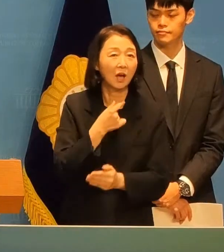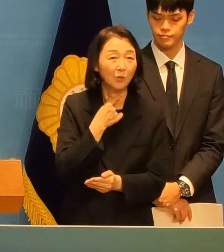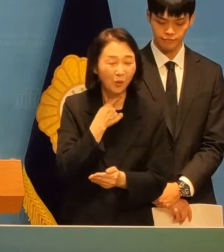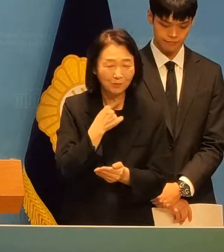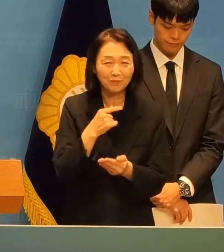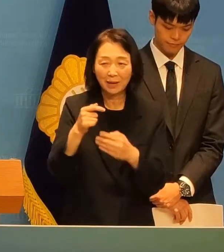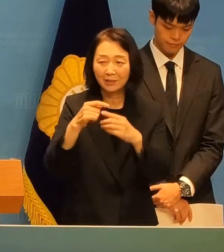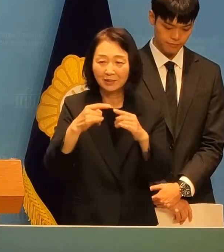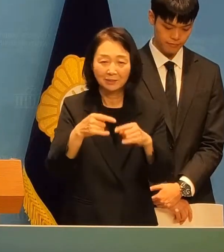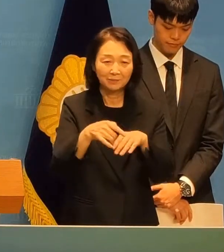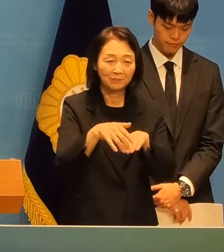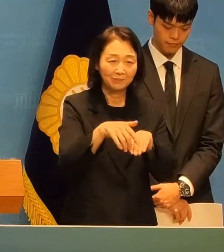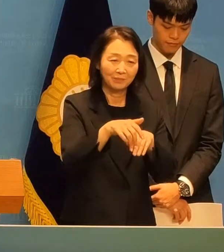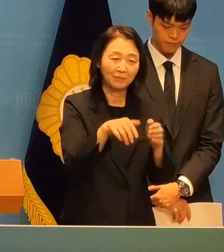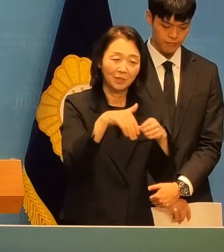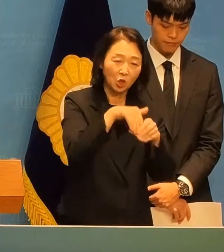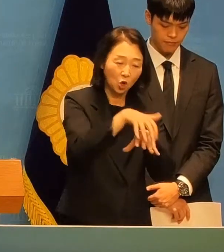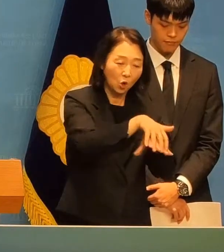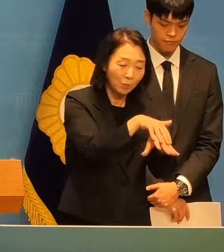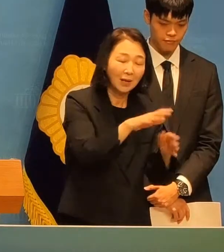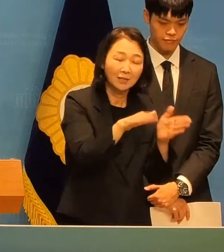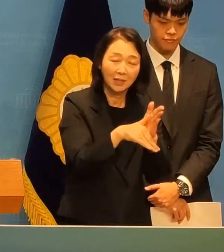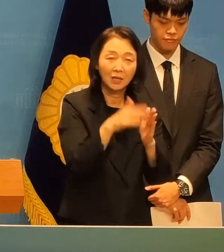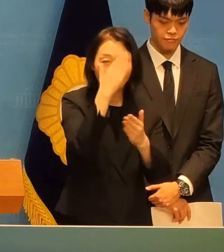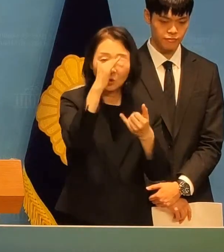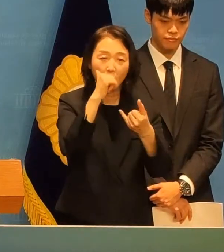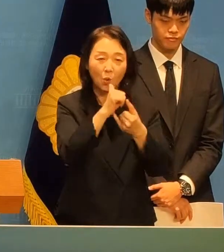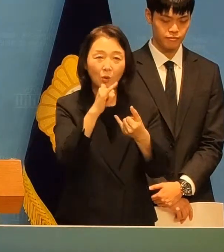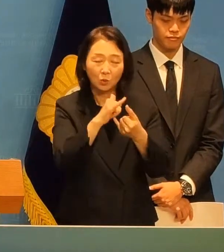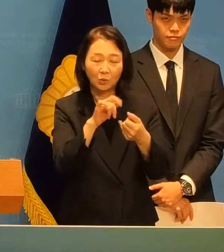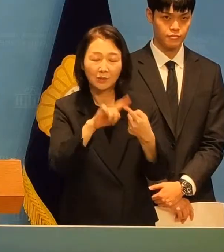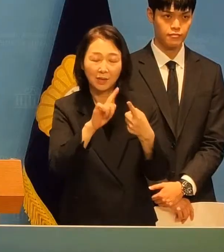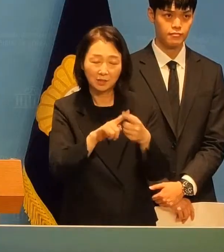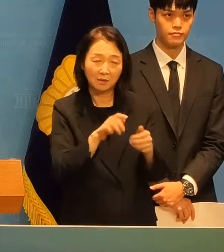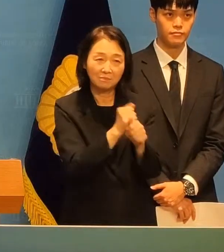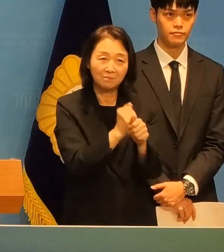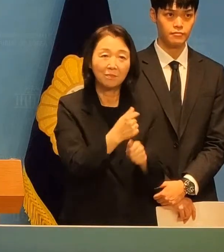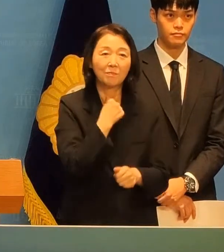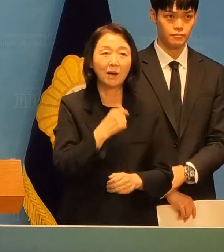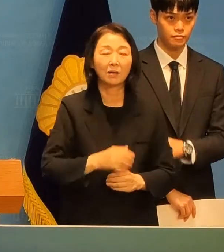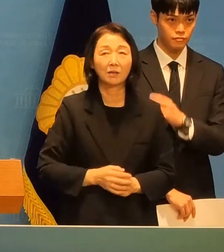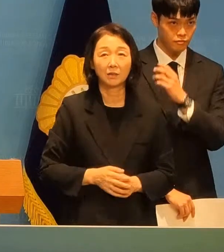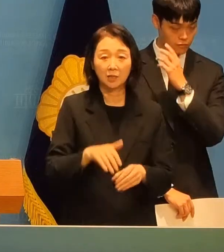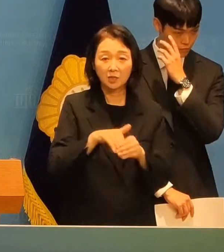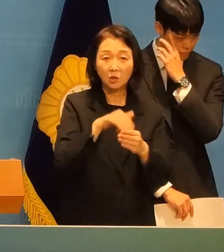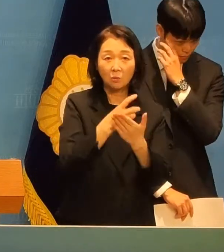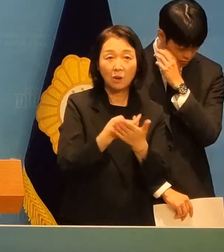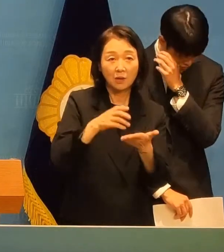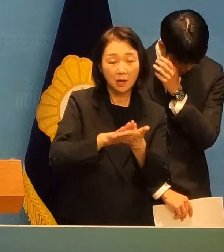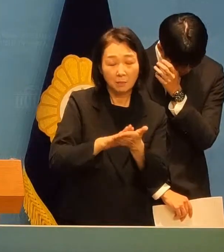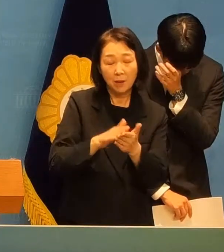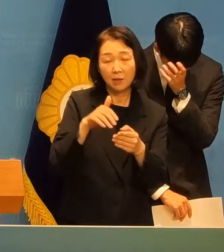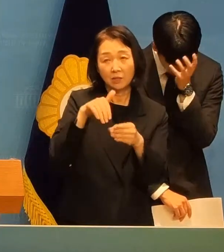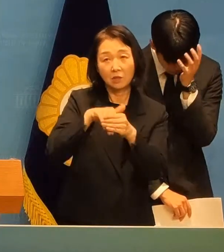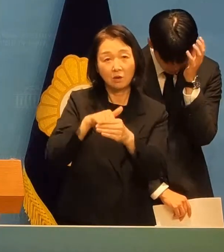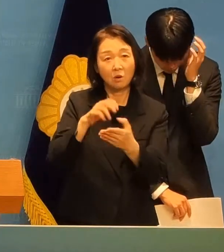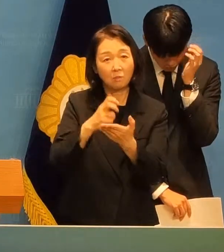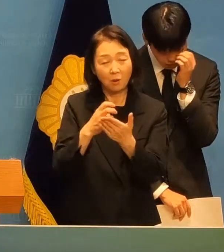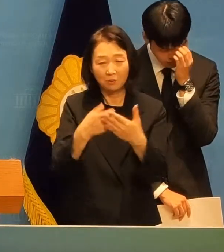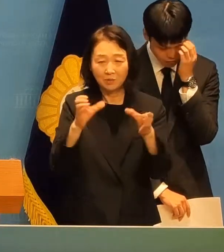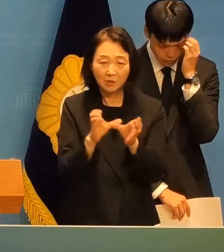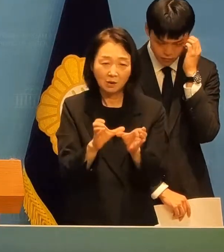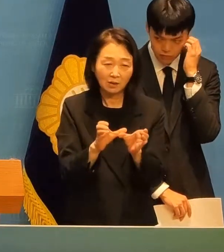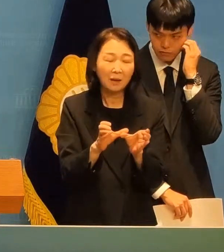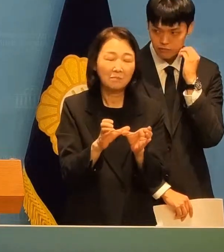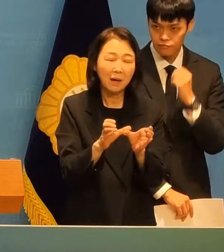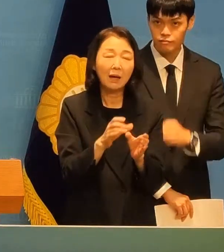청소년 정책을 자문할 수 있도록 만들어내고자 합니다. 과거 선거법, 정당법 개정을 통해 선거권 연령 인하와 정당 가입 연령